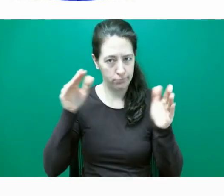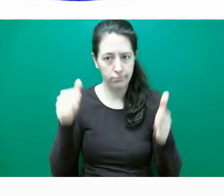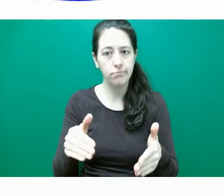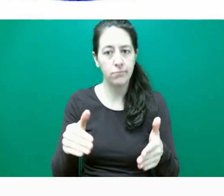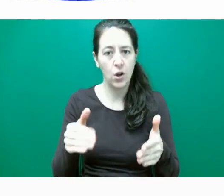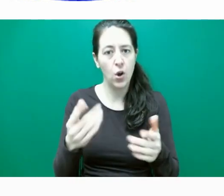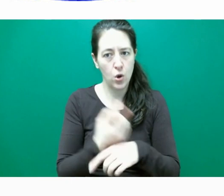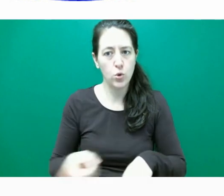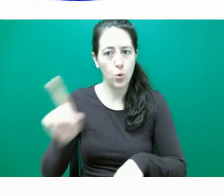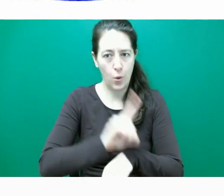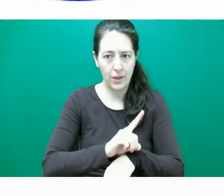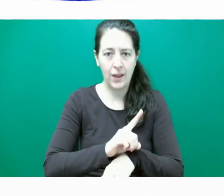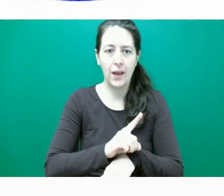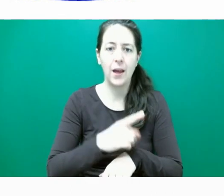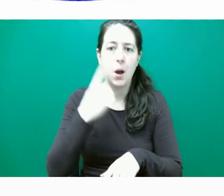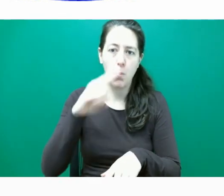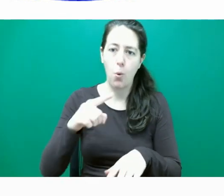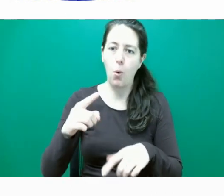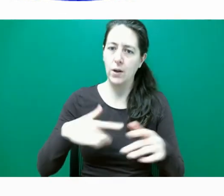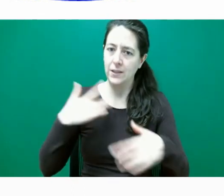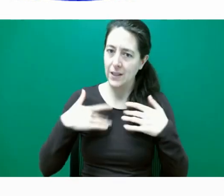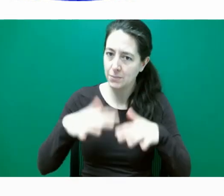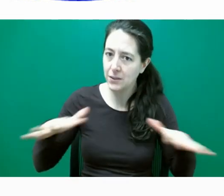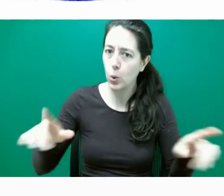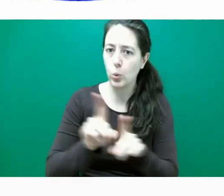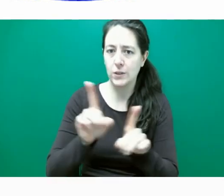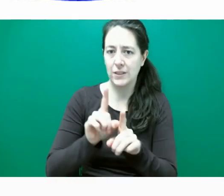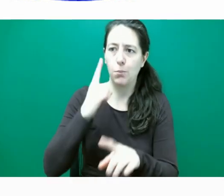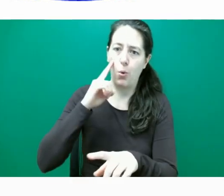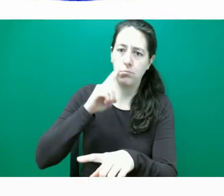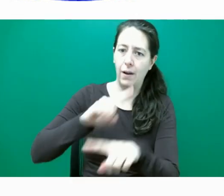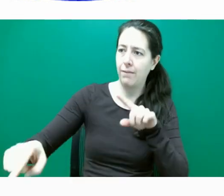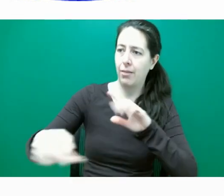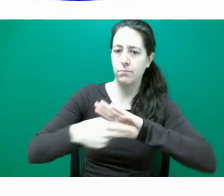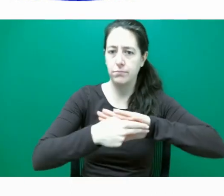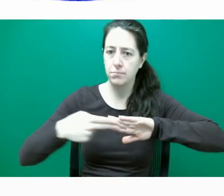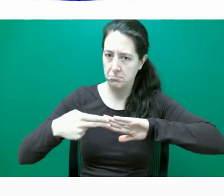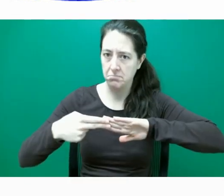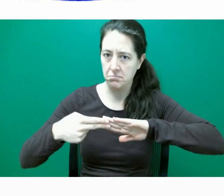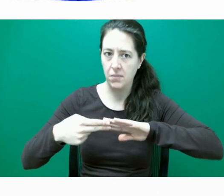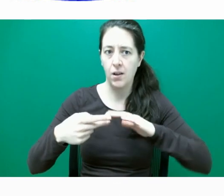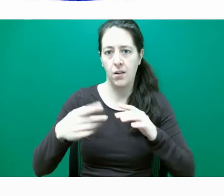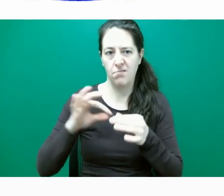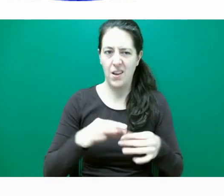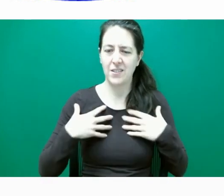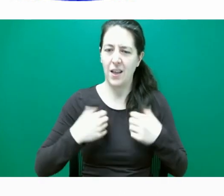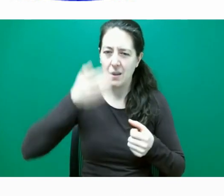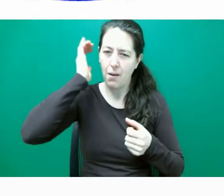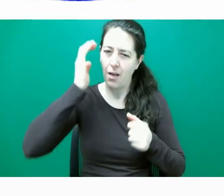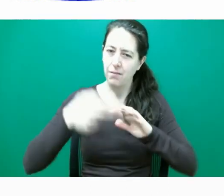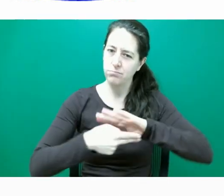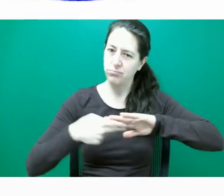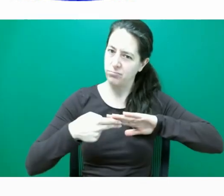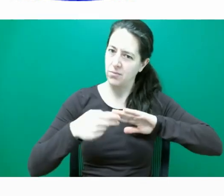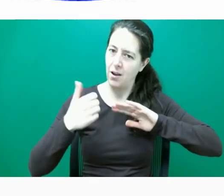qui sera consacrée à la sensibilisation et à la lutte contre la stigmatisation qui est associée à la santé mentale. Il faut le dire aussi, il y a